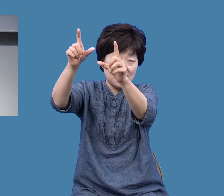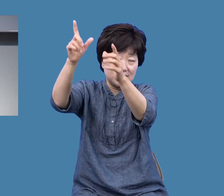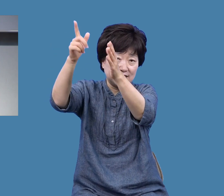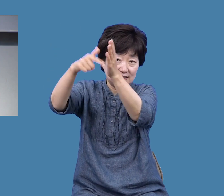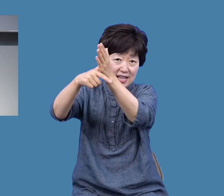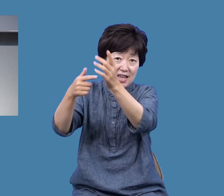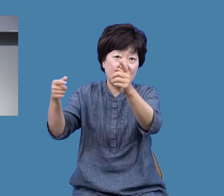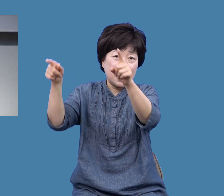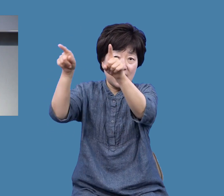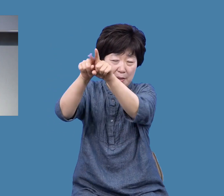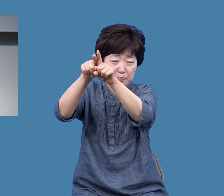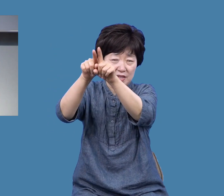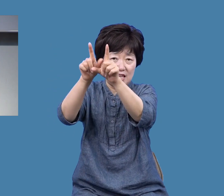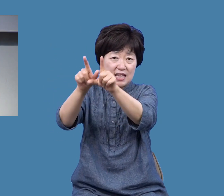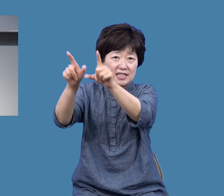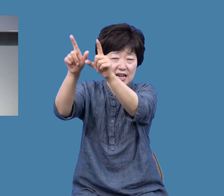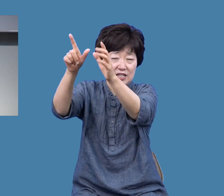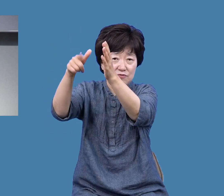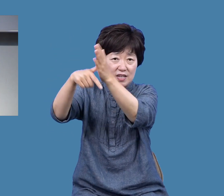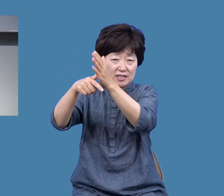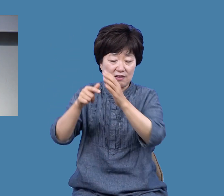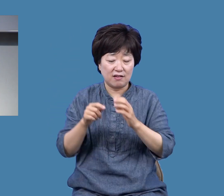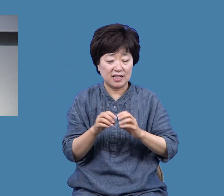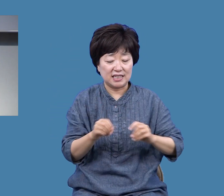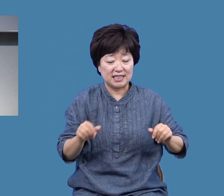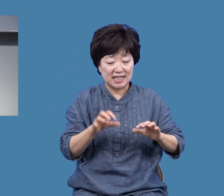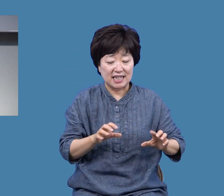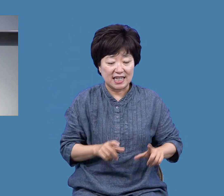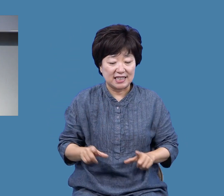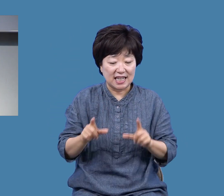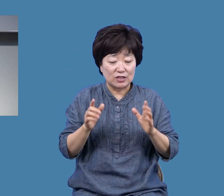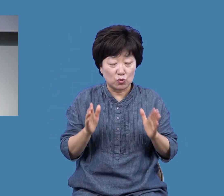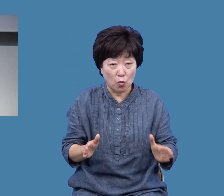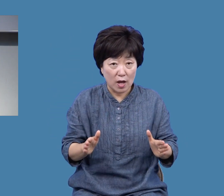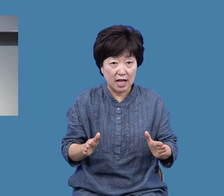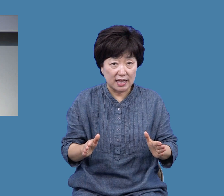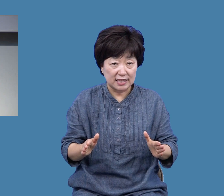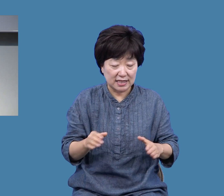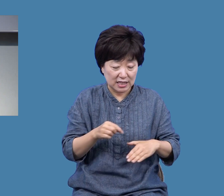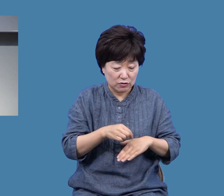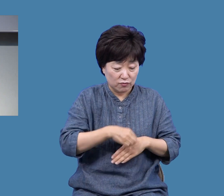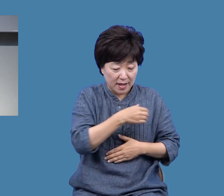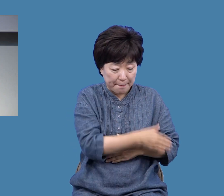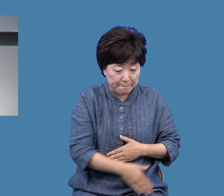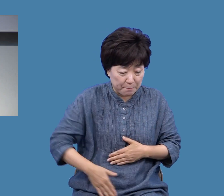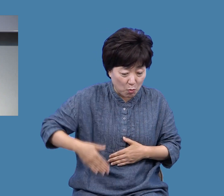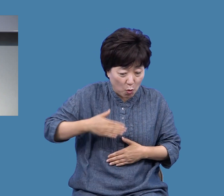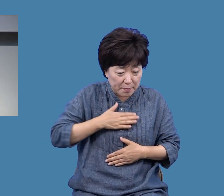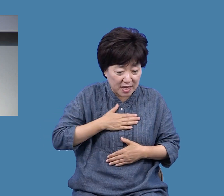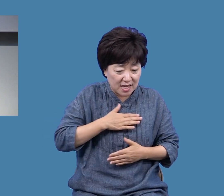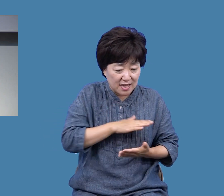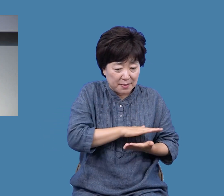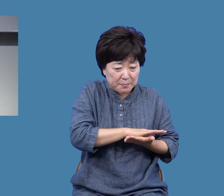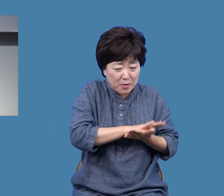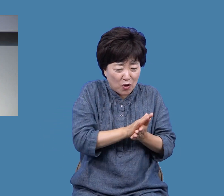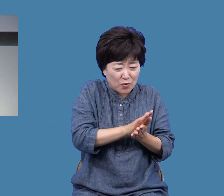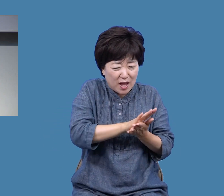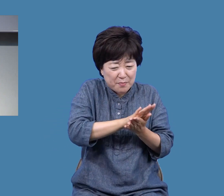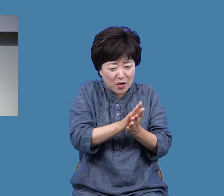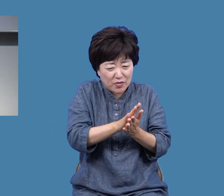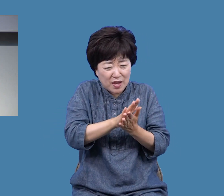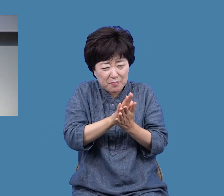함께 살아가기 위해서 이 땅에 살아가는 동안 우리의 몸이 계속 변화돼 가야 된다는